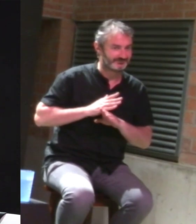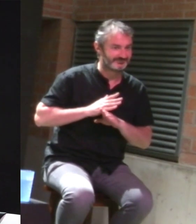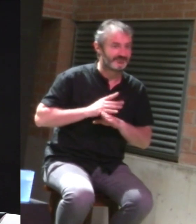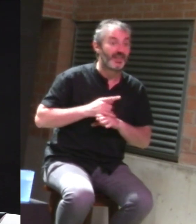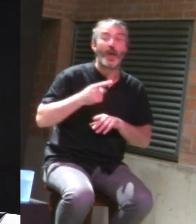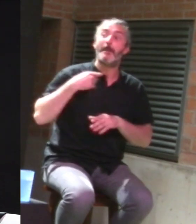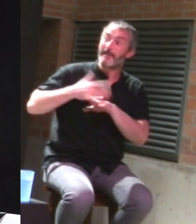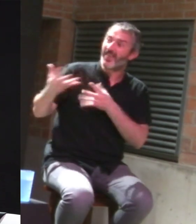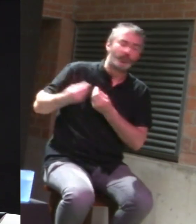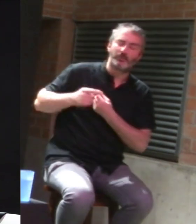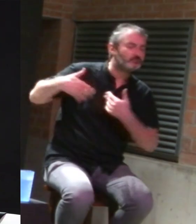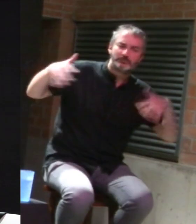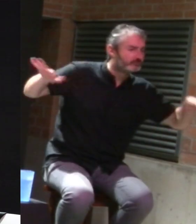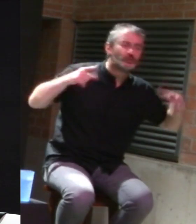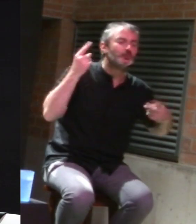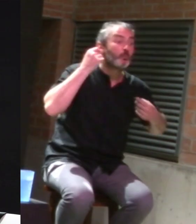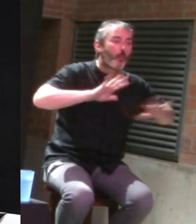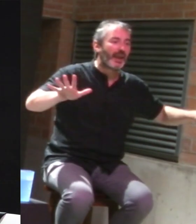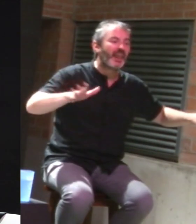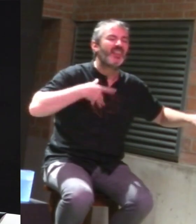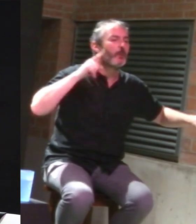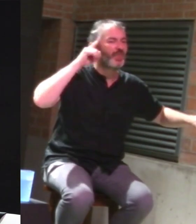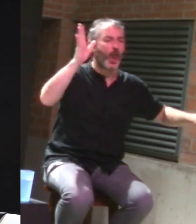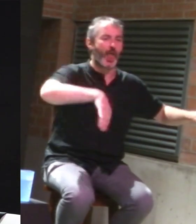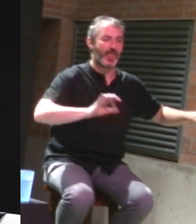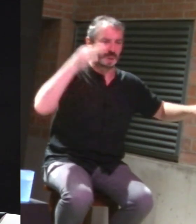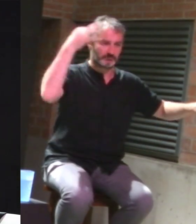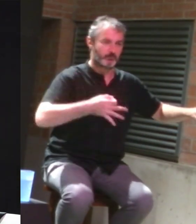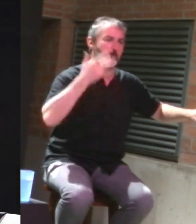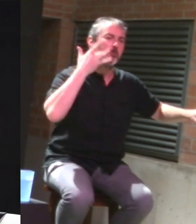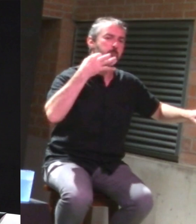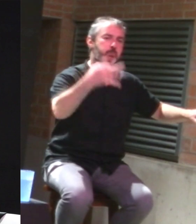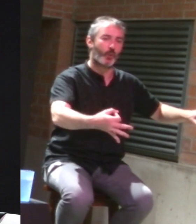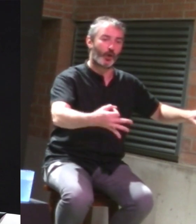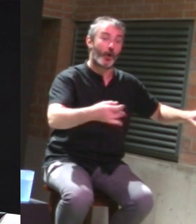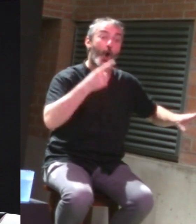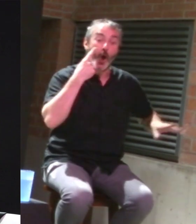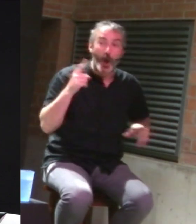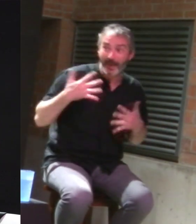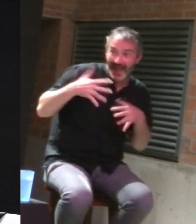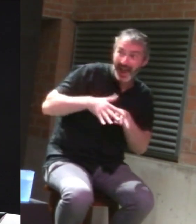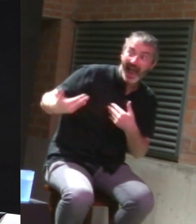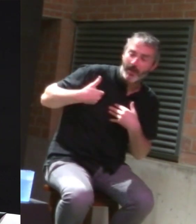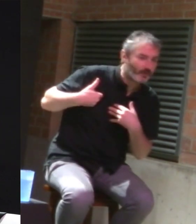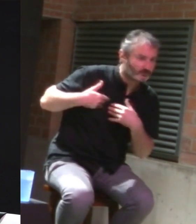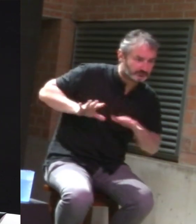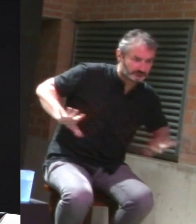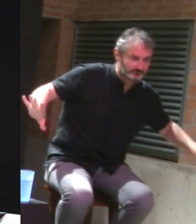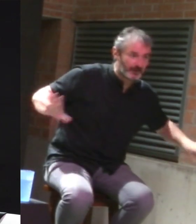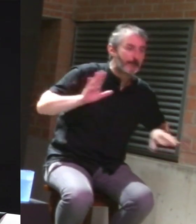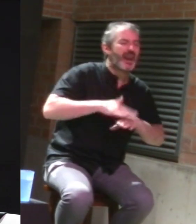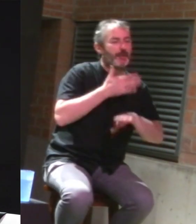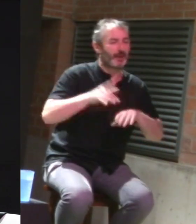la policia del que passarà. Si són dones soles, saben que això no passarà. I a més, quan elles fan una